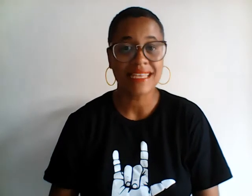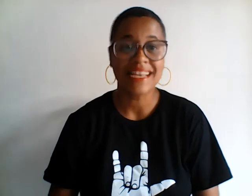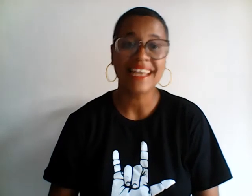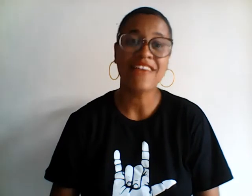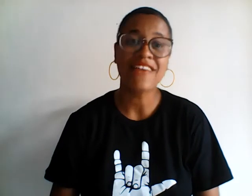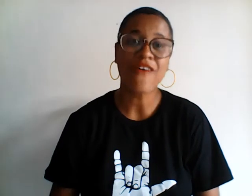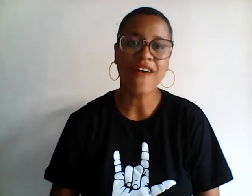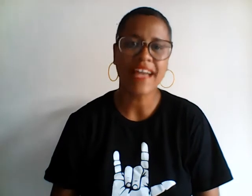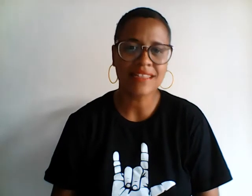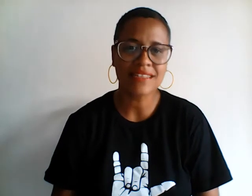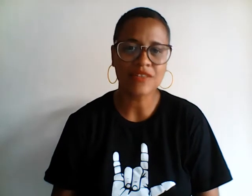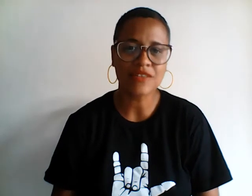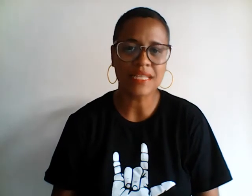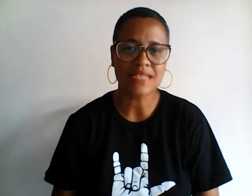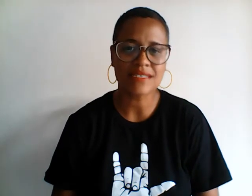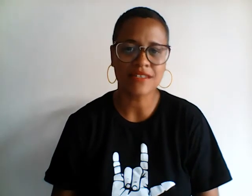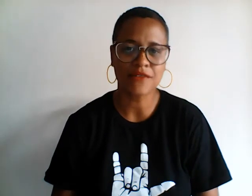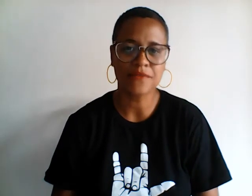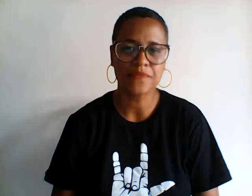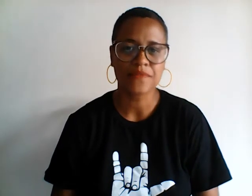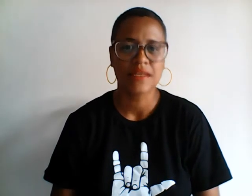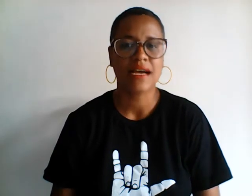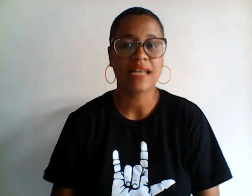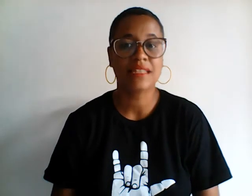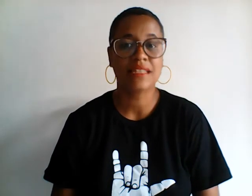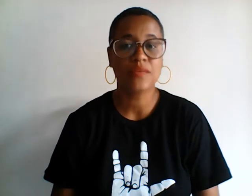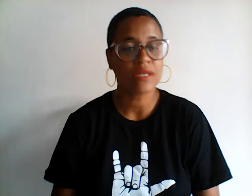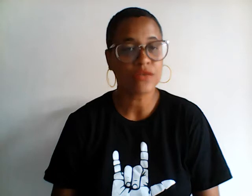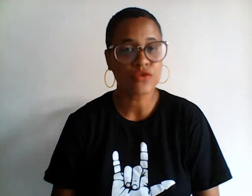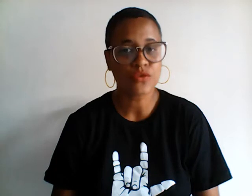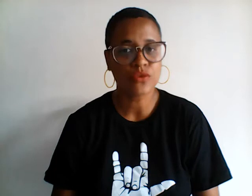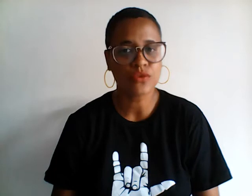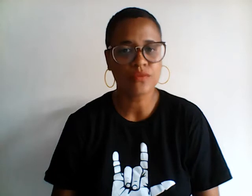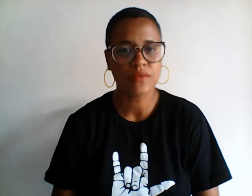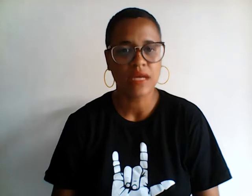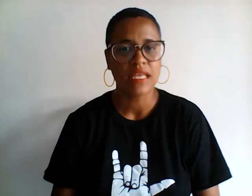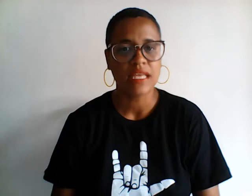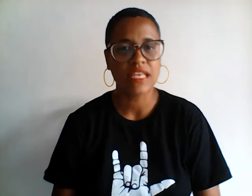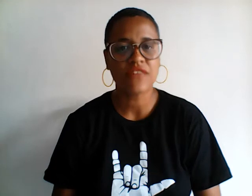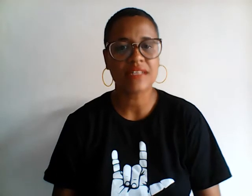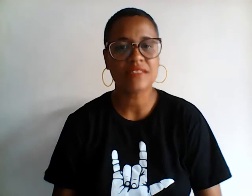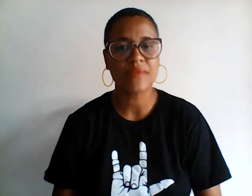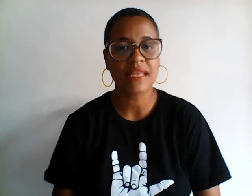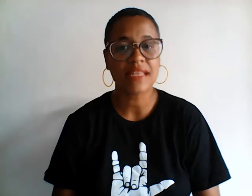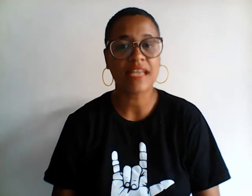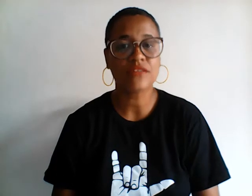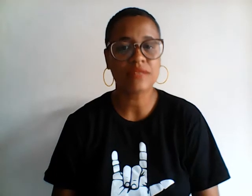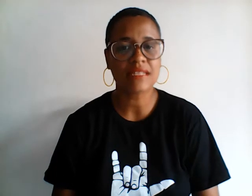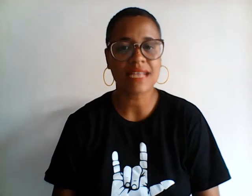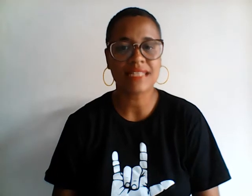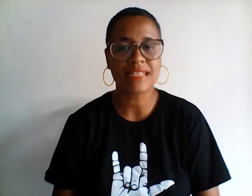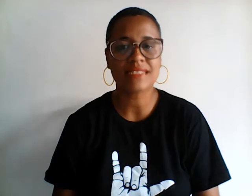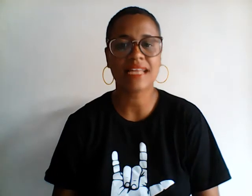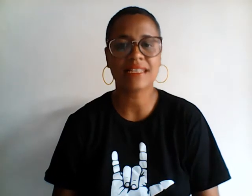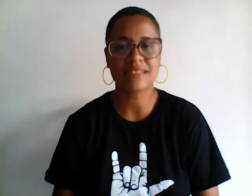e incorreta denominação atribuída ao surdo e infelizmente é ainda utilizada em certas